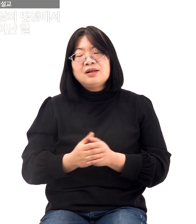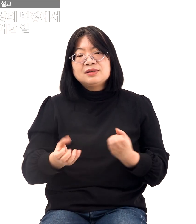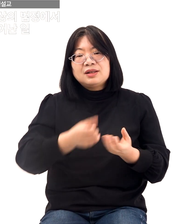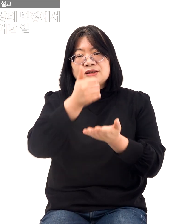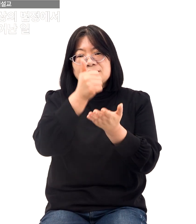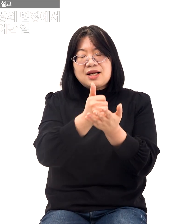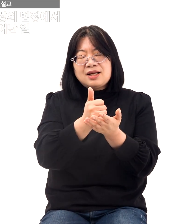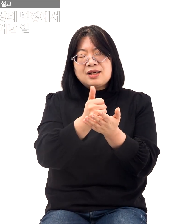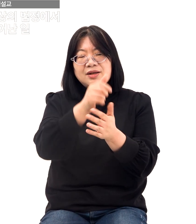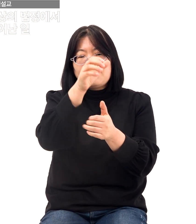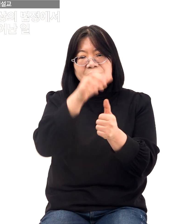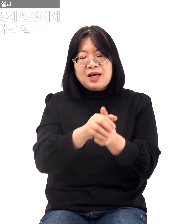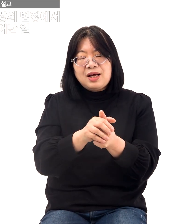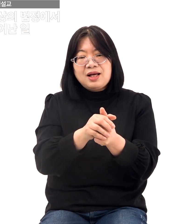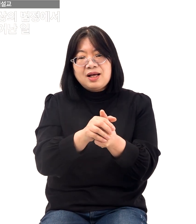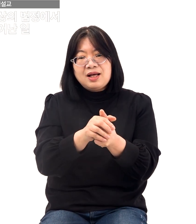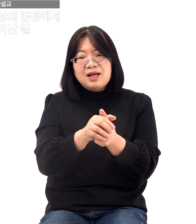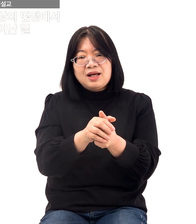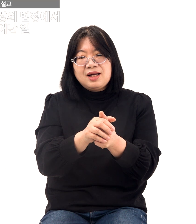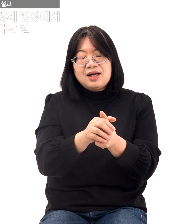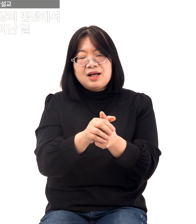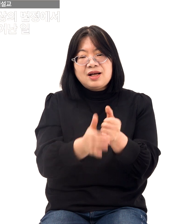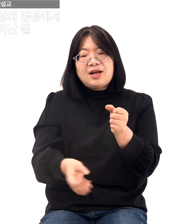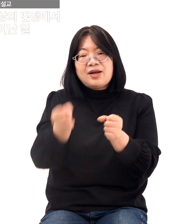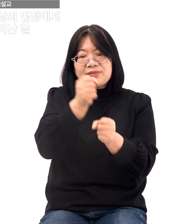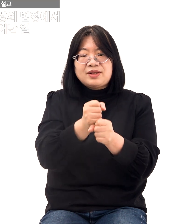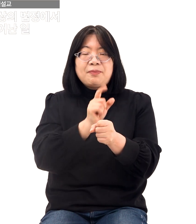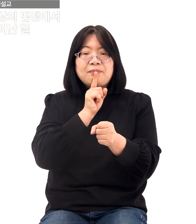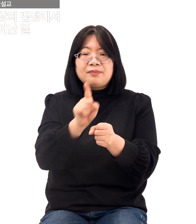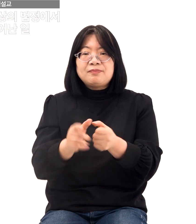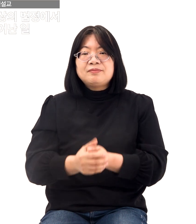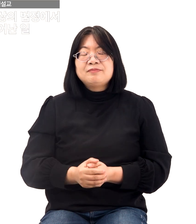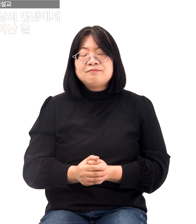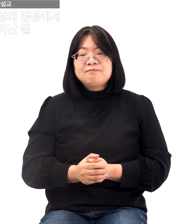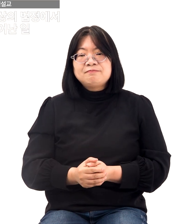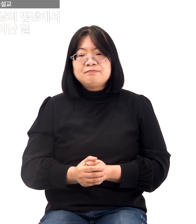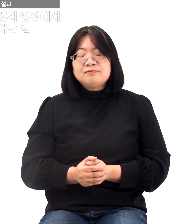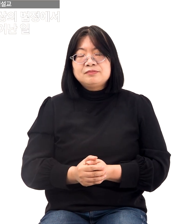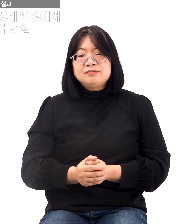제사장으로서의 직무와 직분을 회복하신다는 뜻입니다.